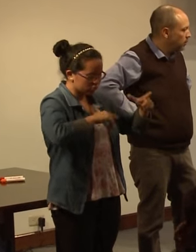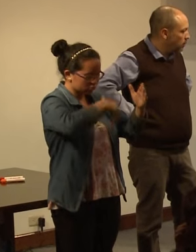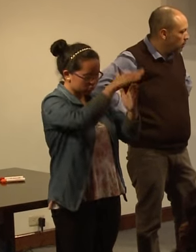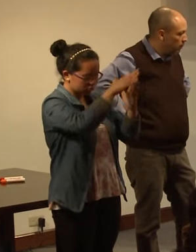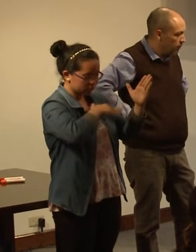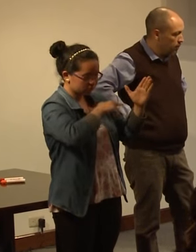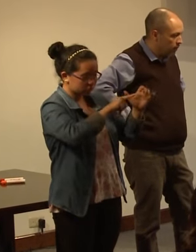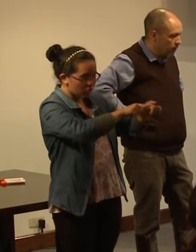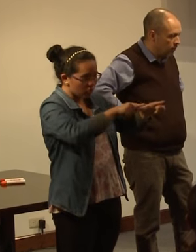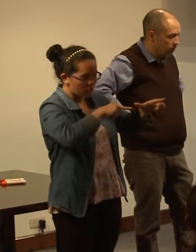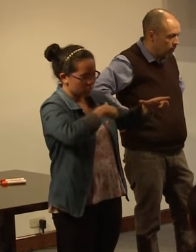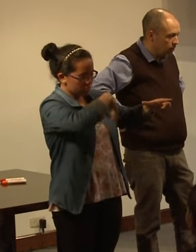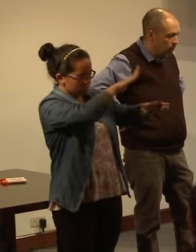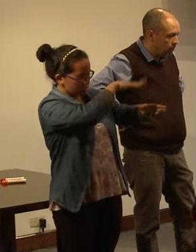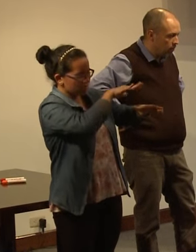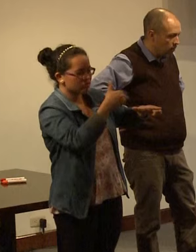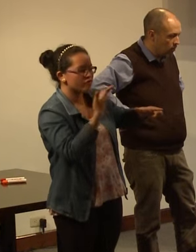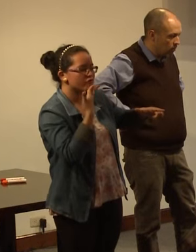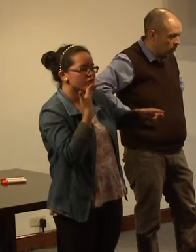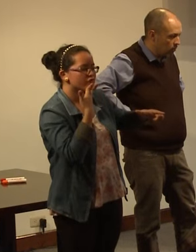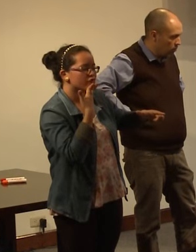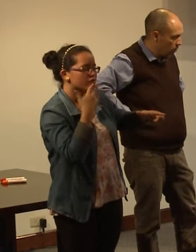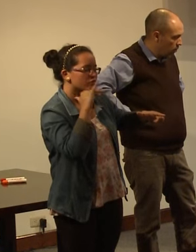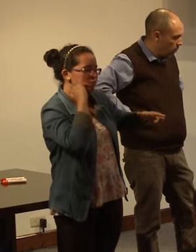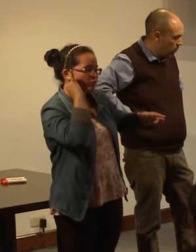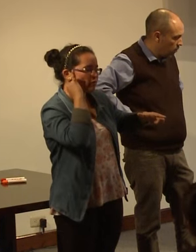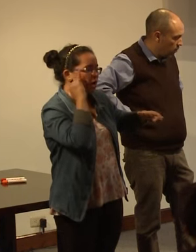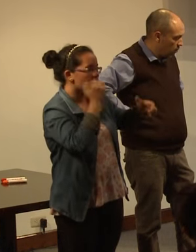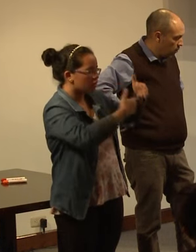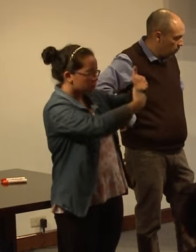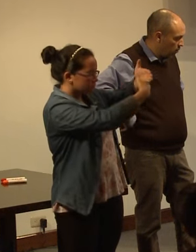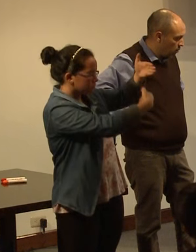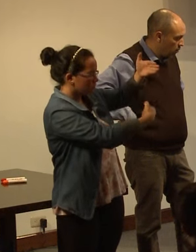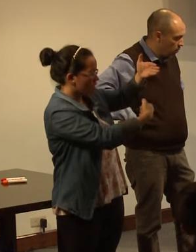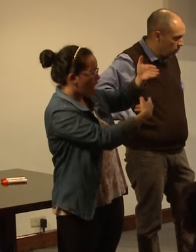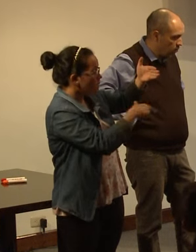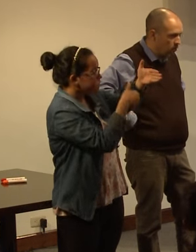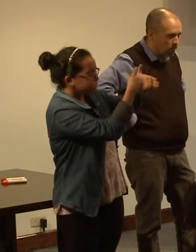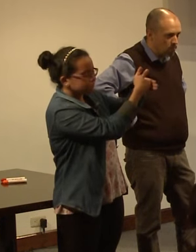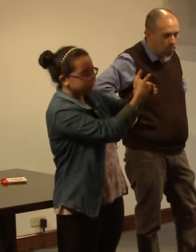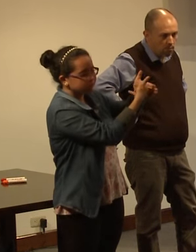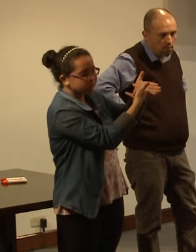Hay una habitación pintada rosada sobre su pared. Hay rosas rojas